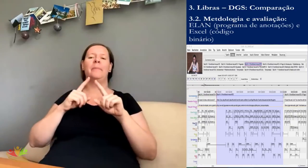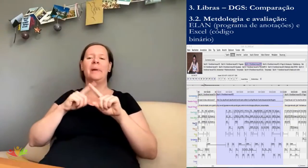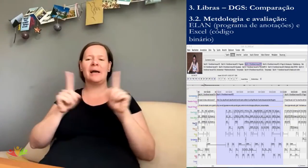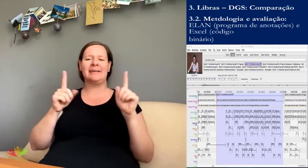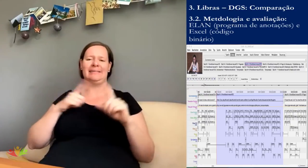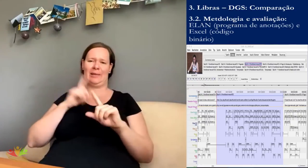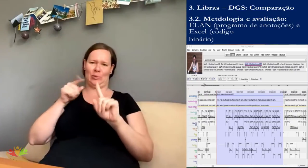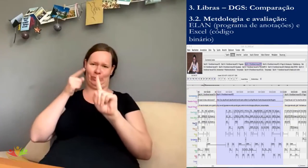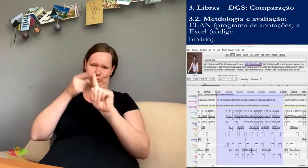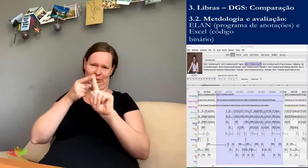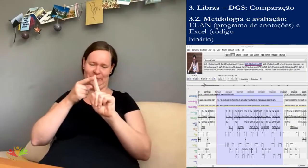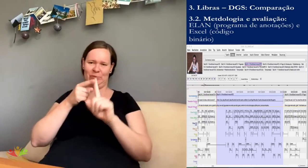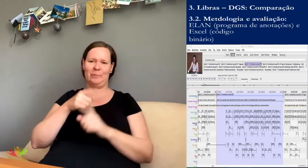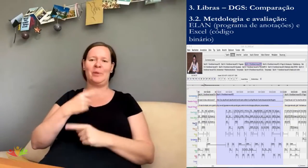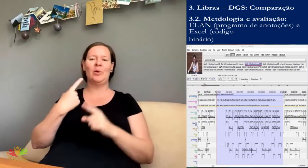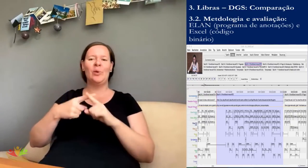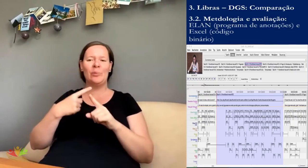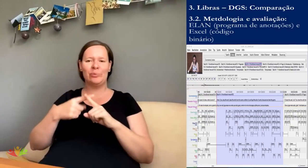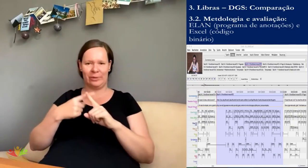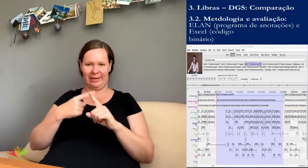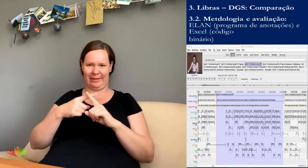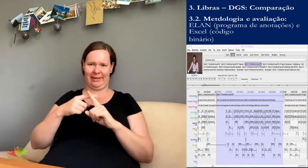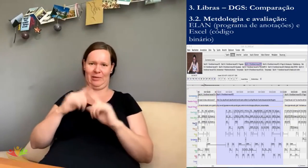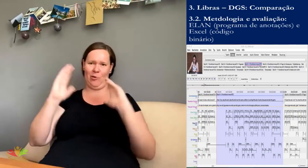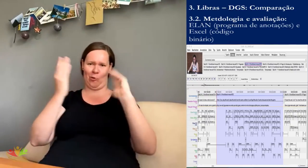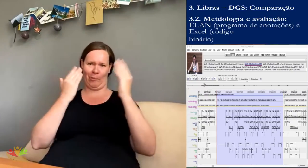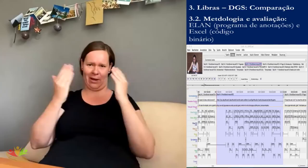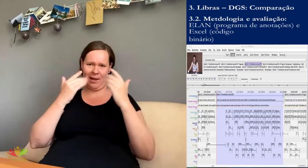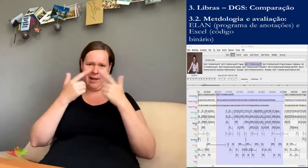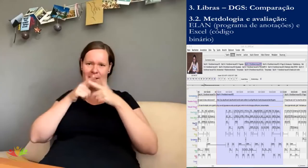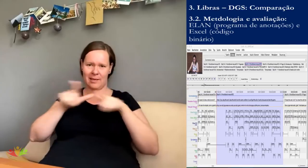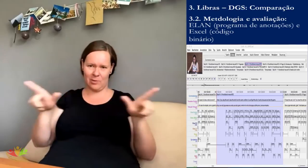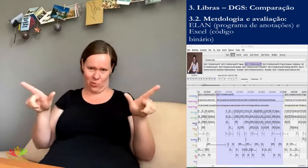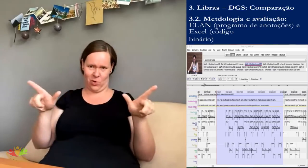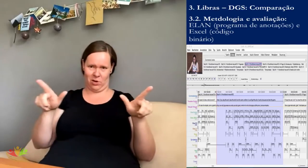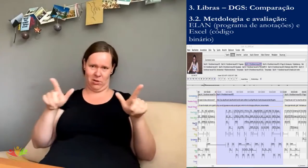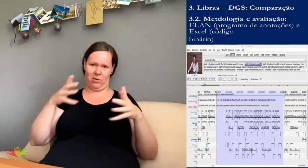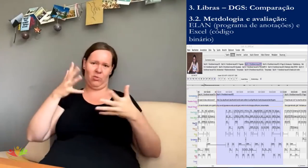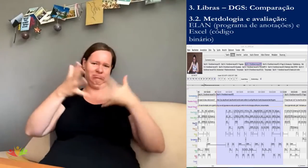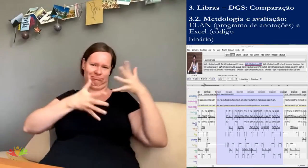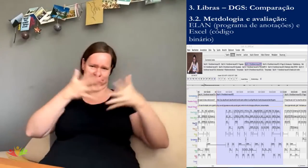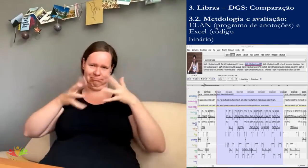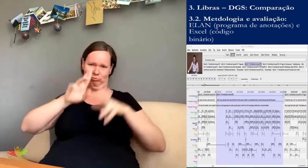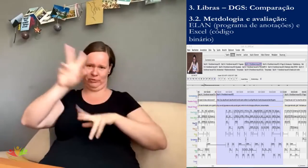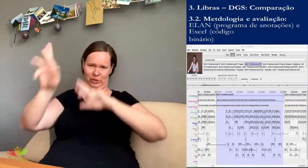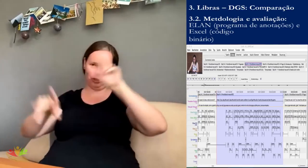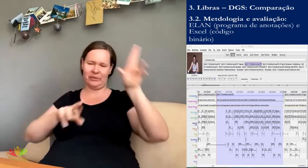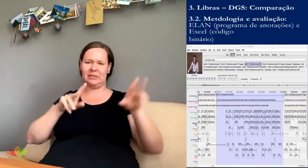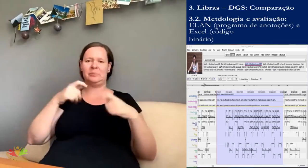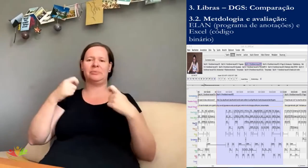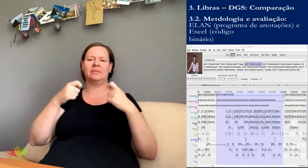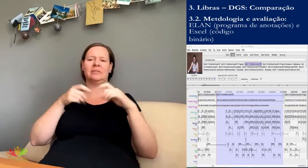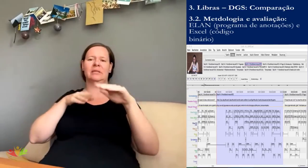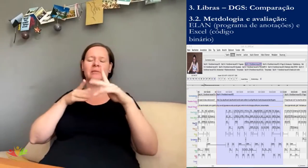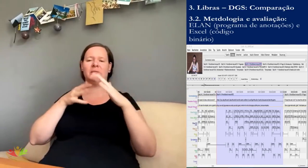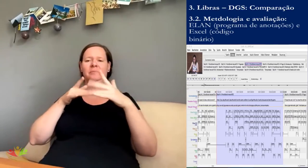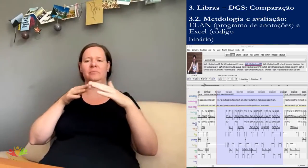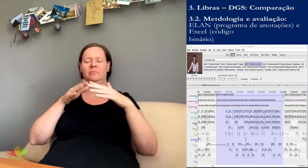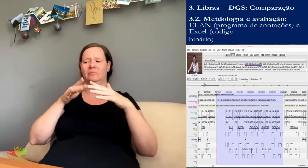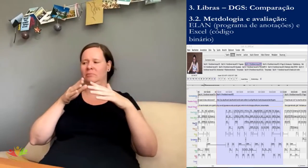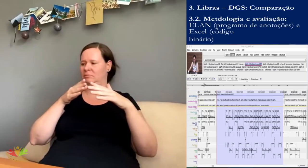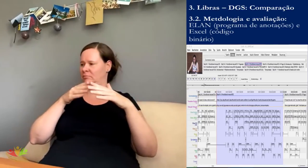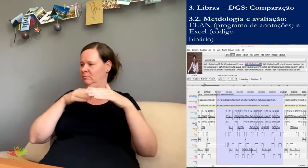É interessante e ao mesmo tempo assustador a quantidade de informações que a gente consegue fazendo essas análises, não é?